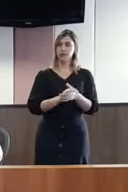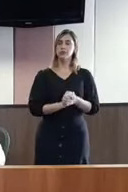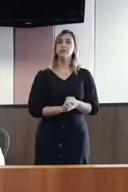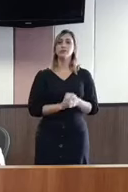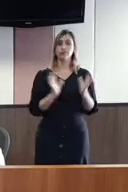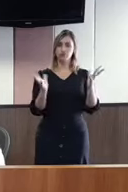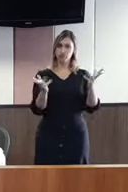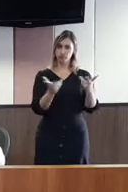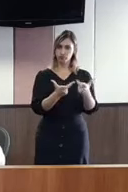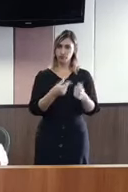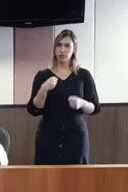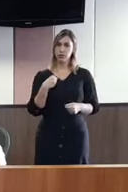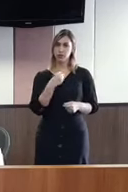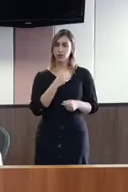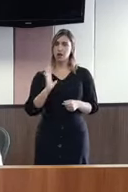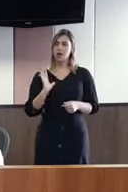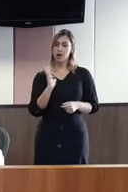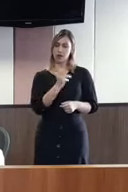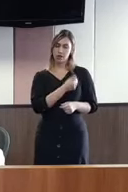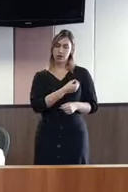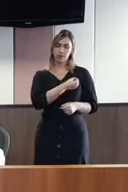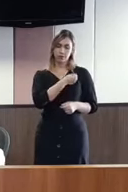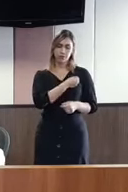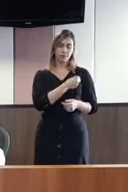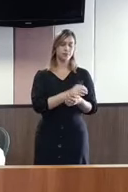atender aos mato-grossenses. Resumidamente, é isso.